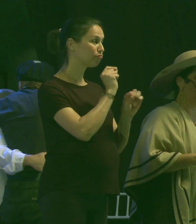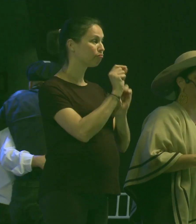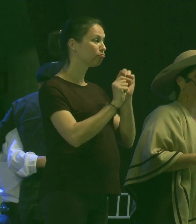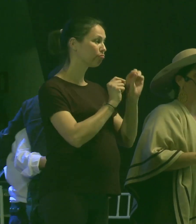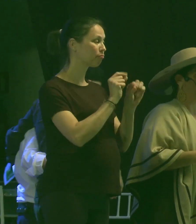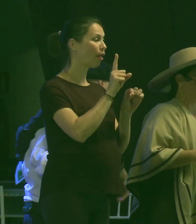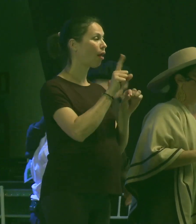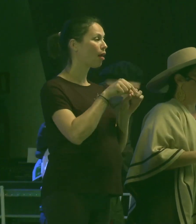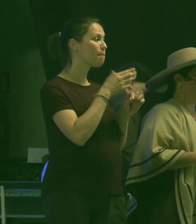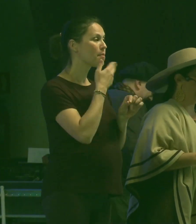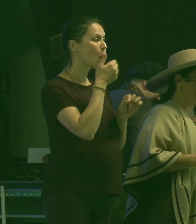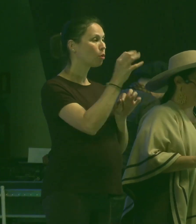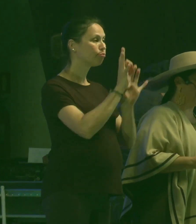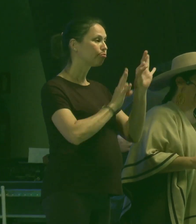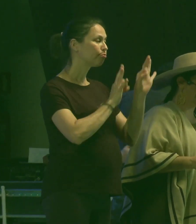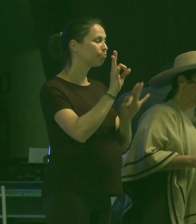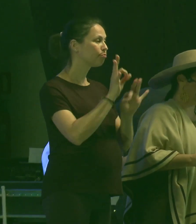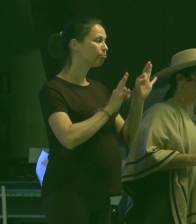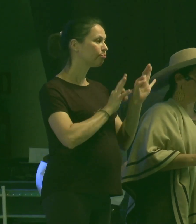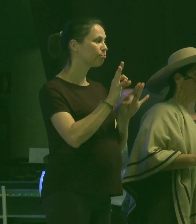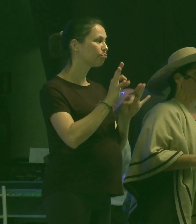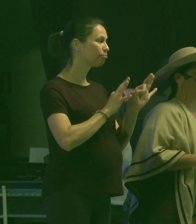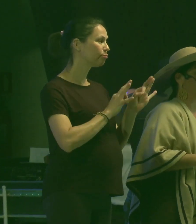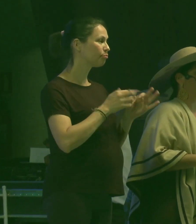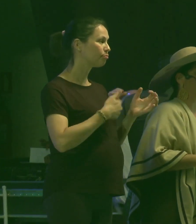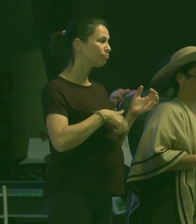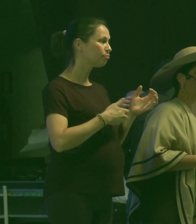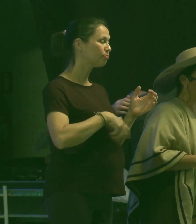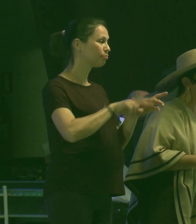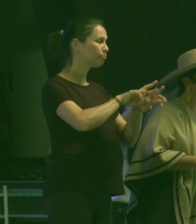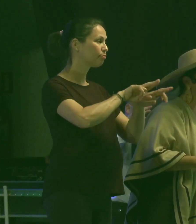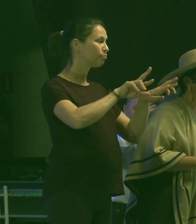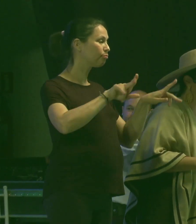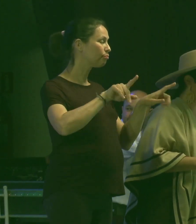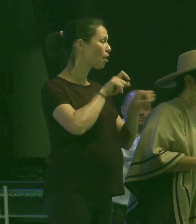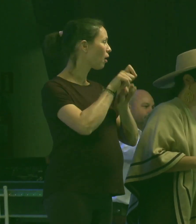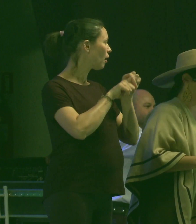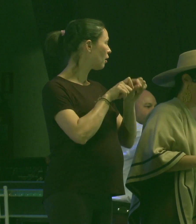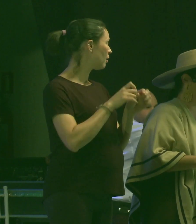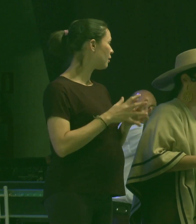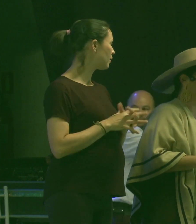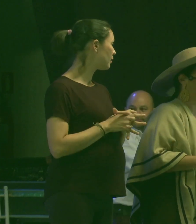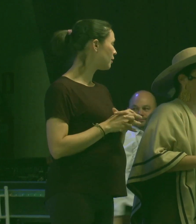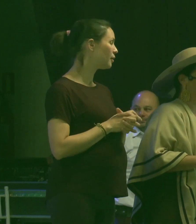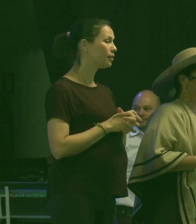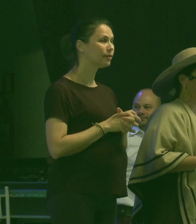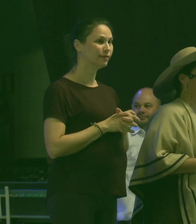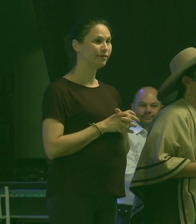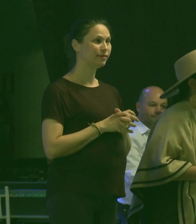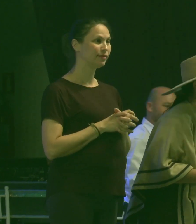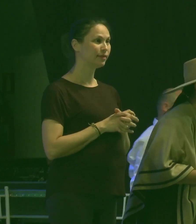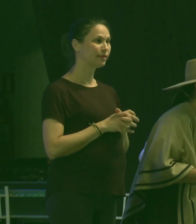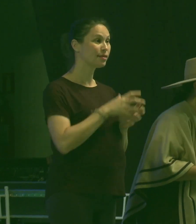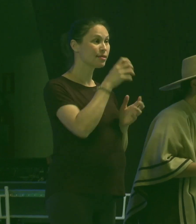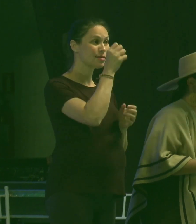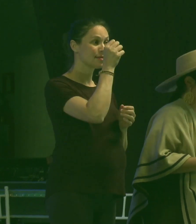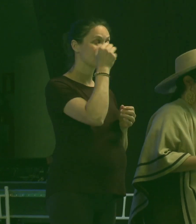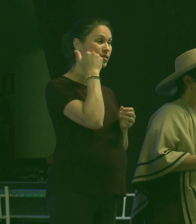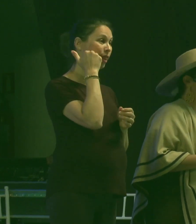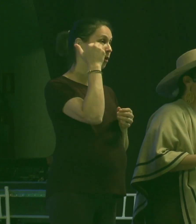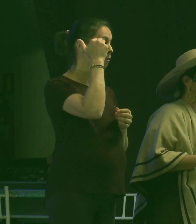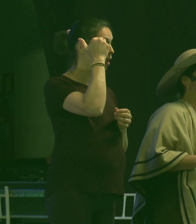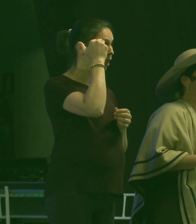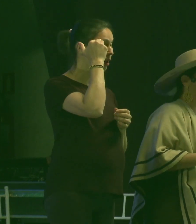festival vai para a composição que vem de Santa Maria,